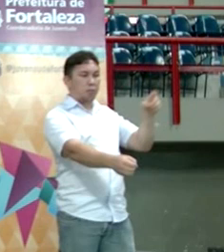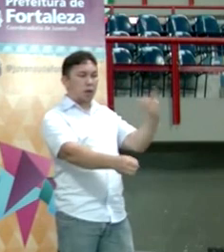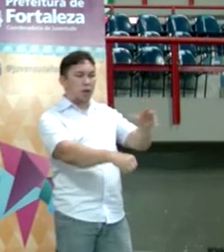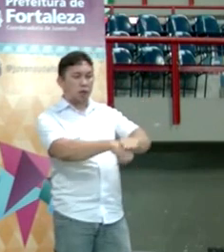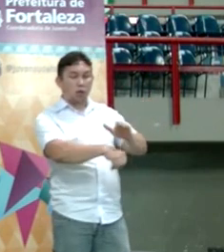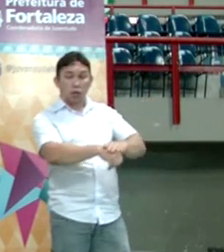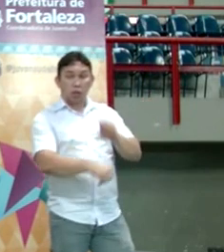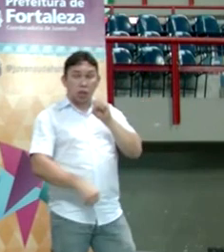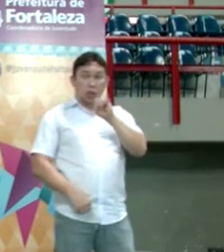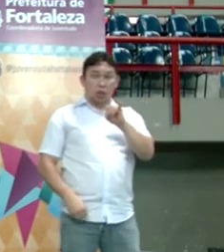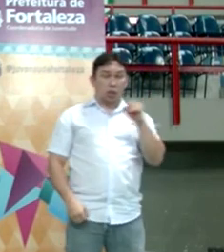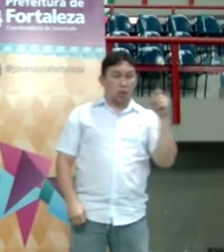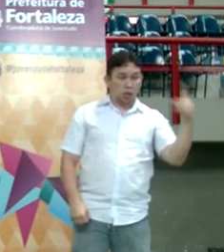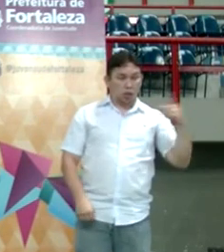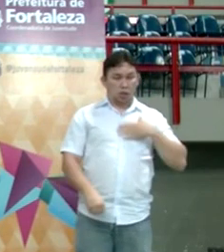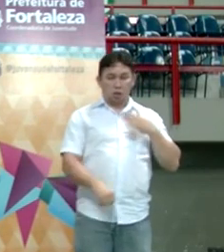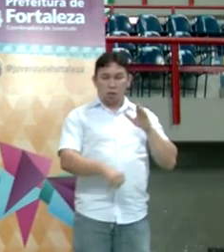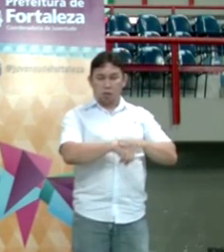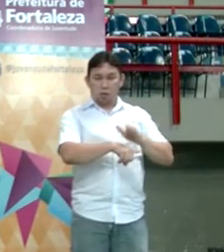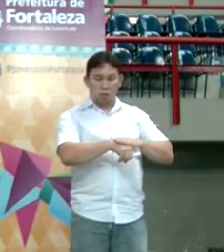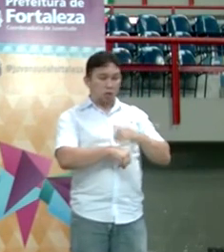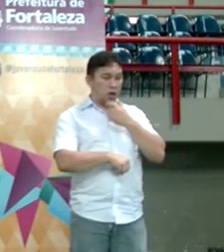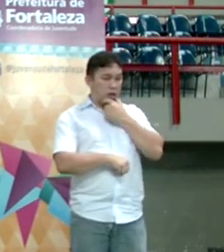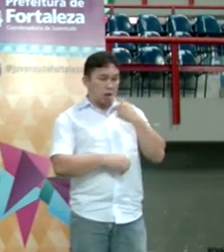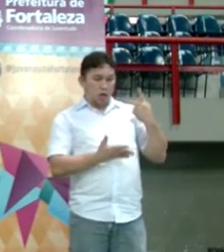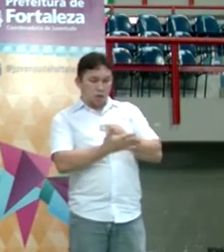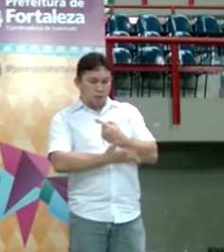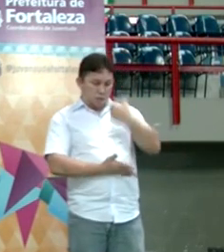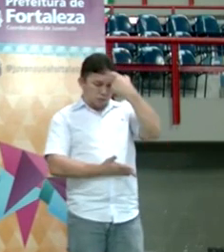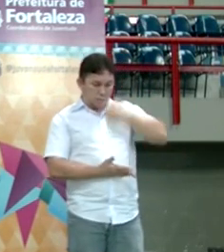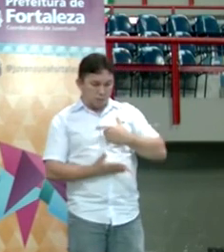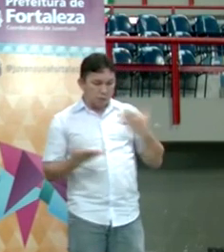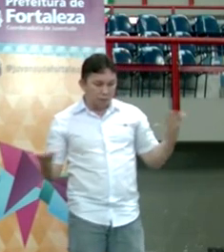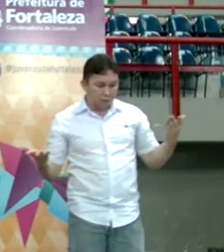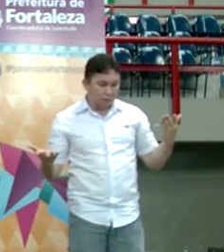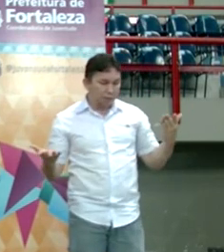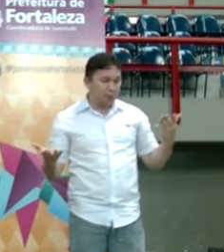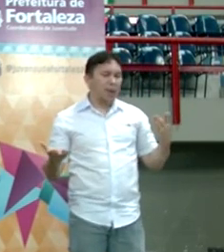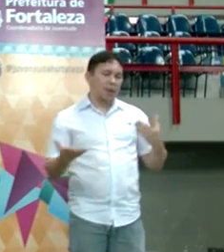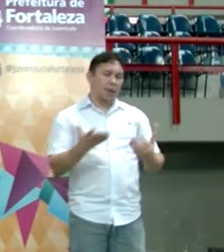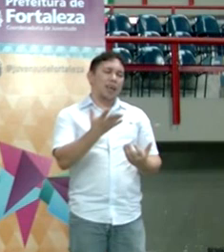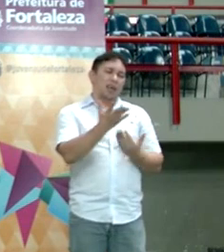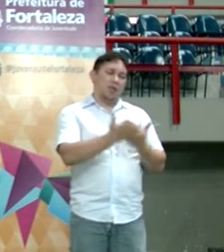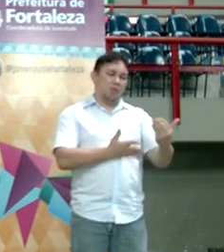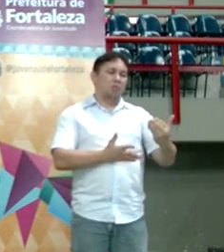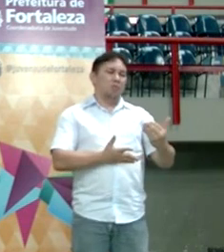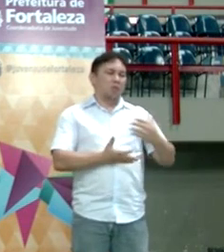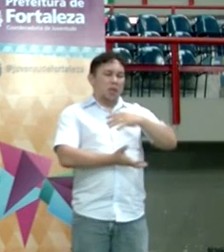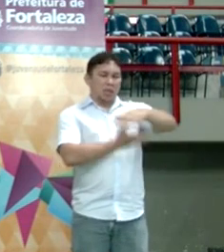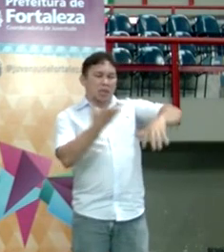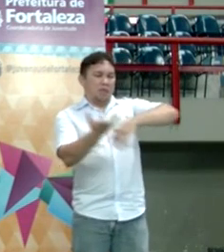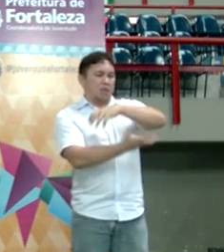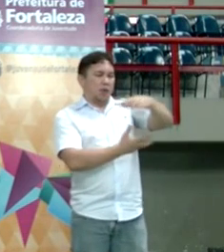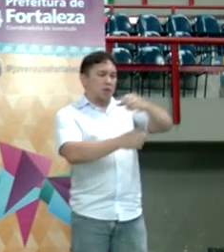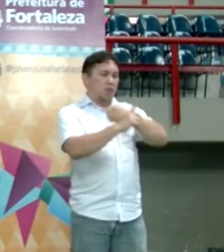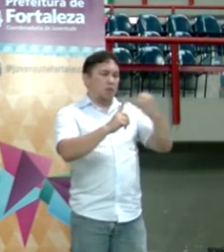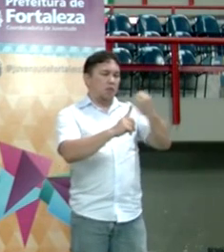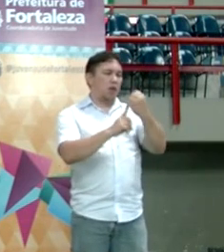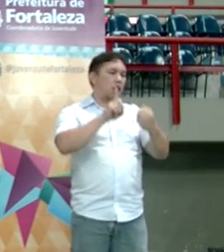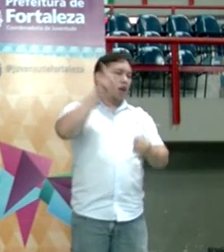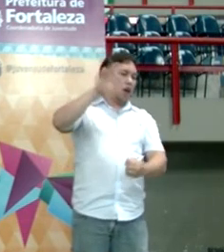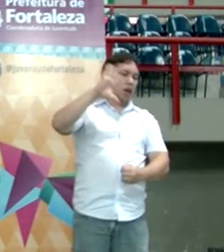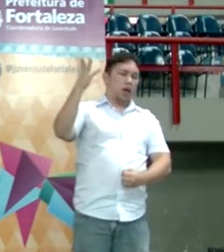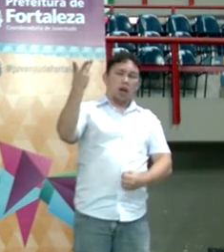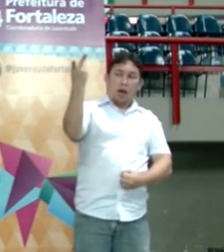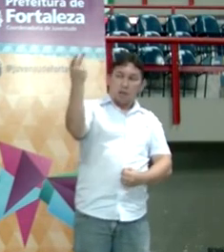ela admitisse publicamente que a Inglaterra está errada, ela provocaria revoltas sociais na África do